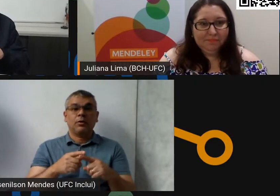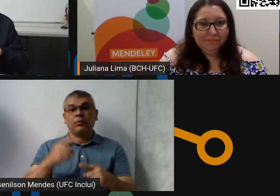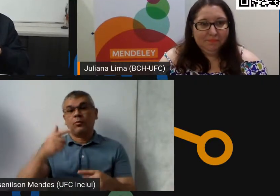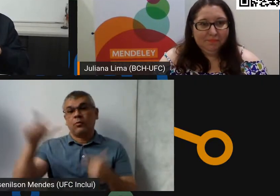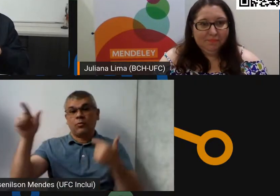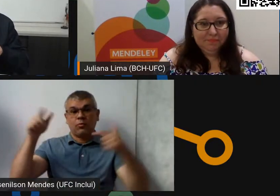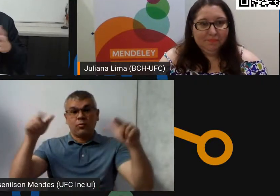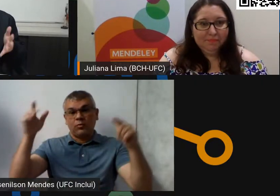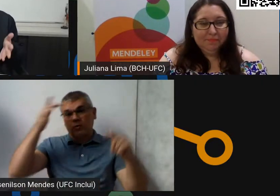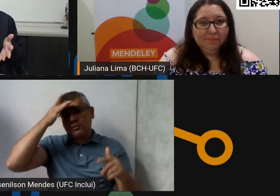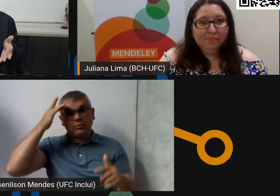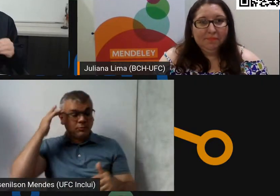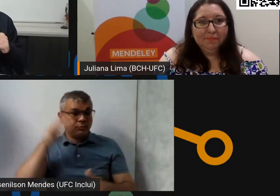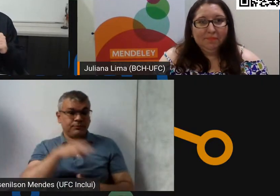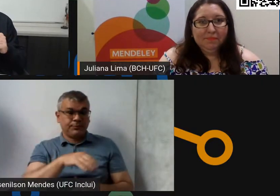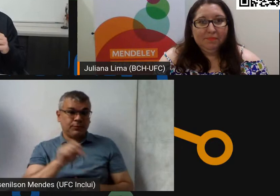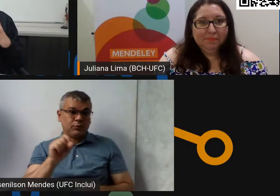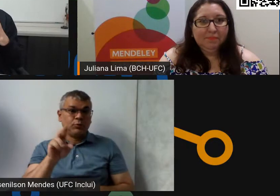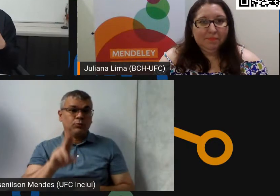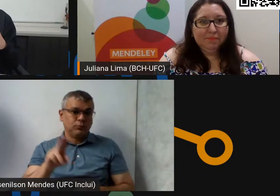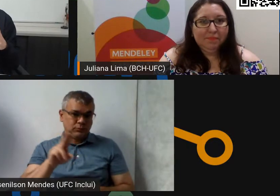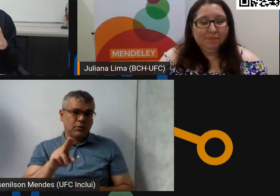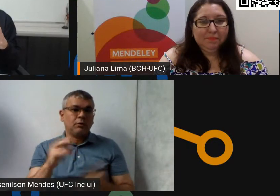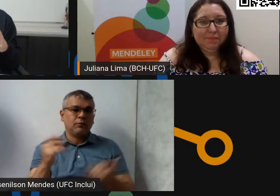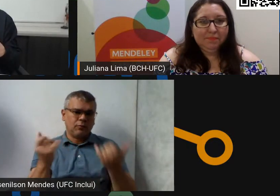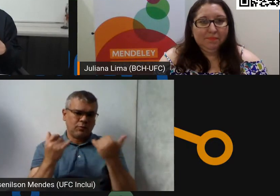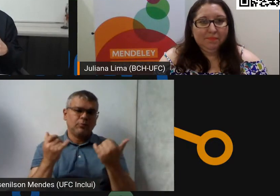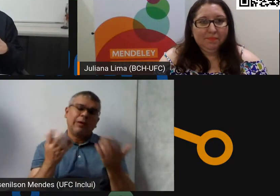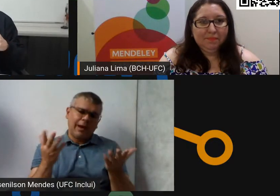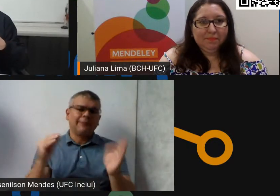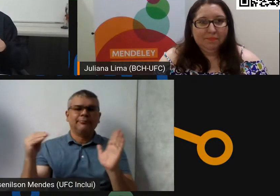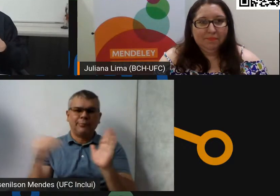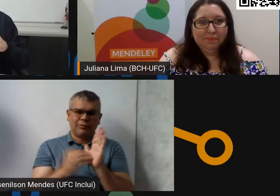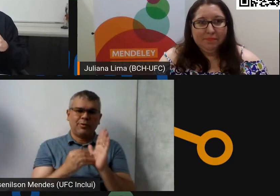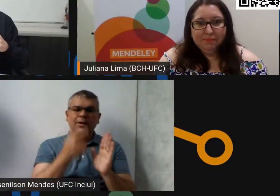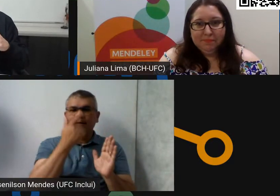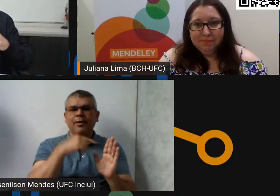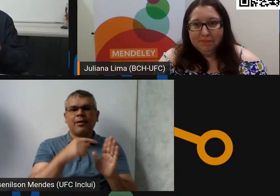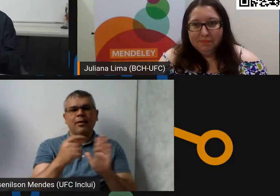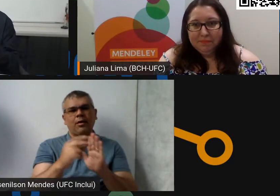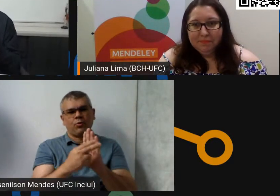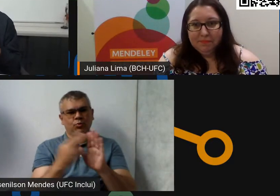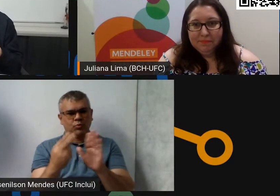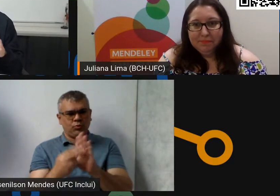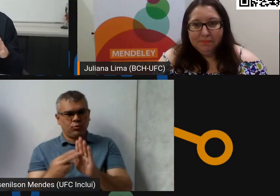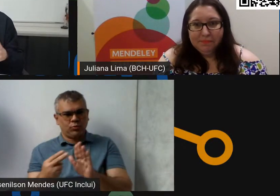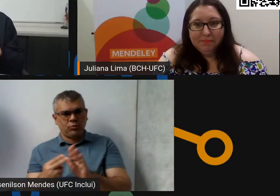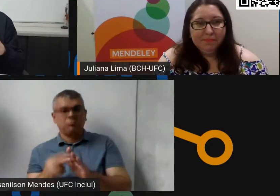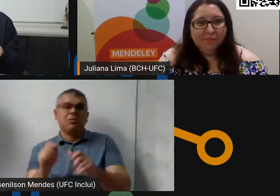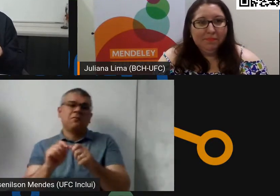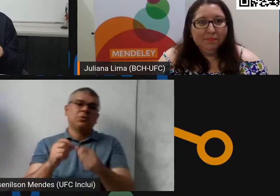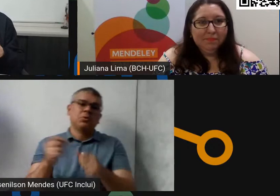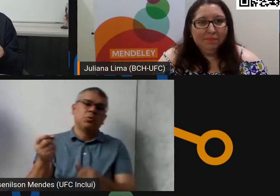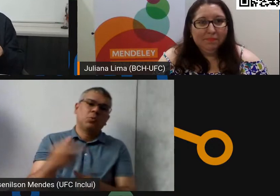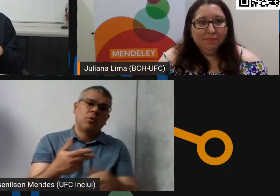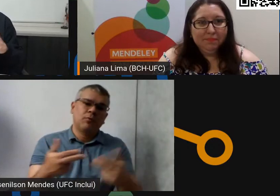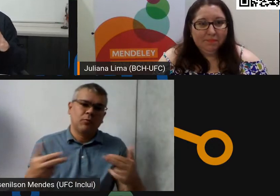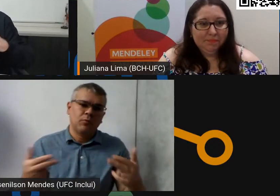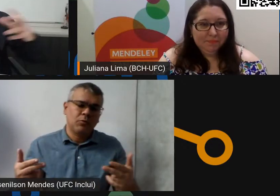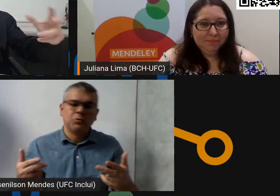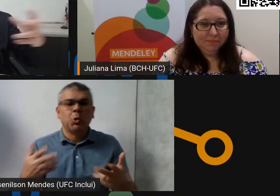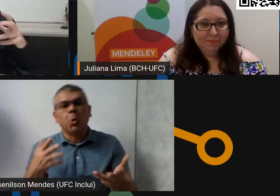crédito para o autor dos dados, usarem para construir coisas novas, né? Ou reinterpretar aqueles dados, dar uma interpretação